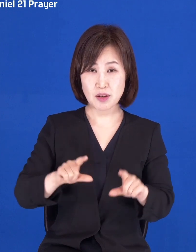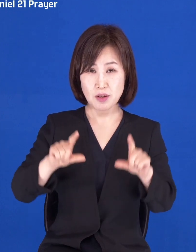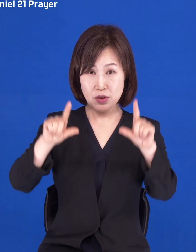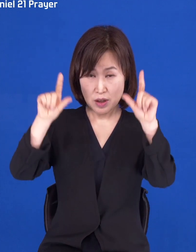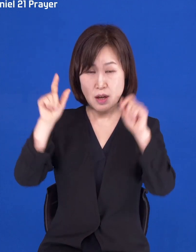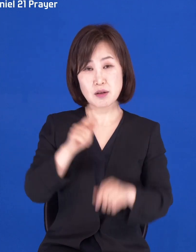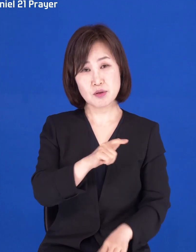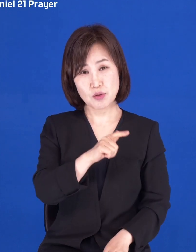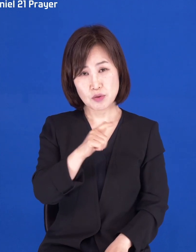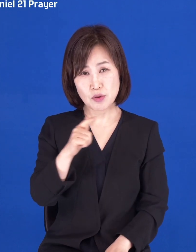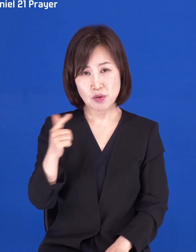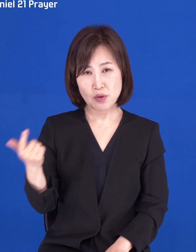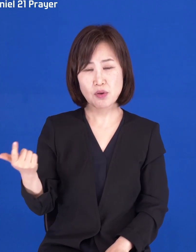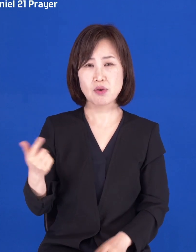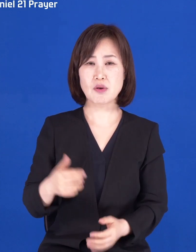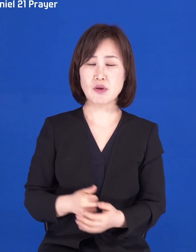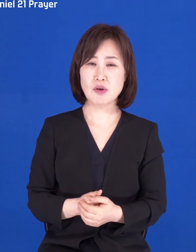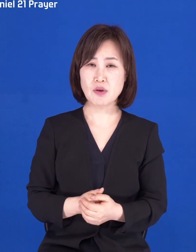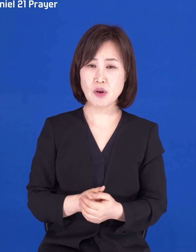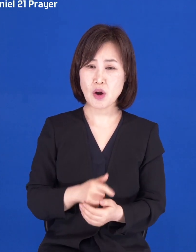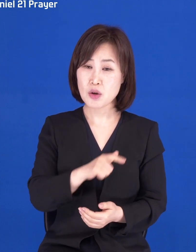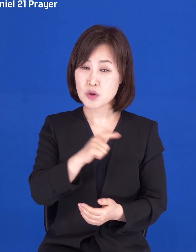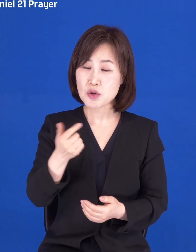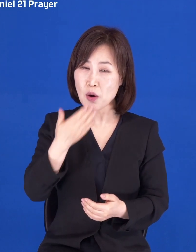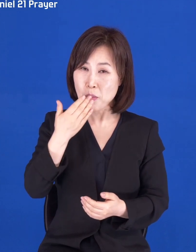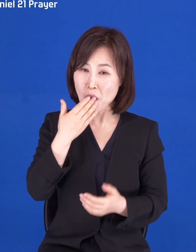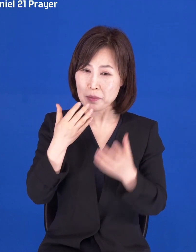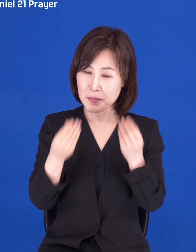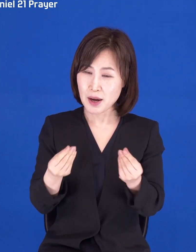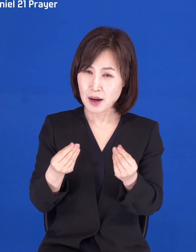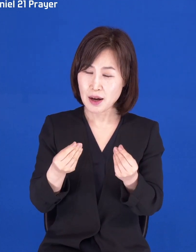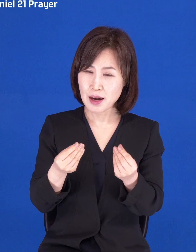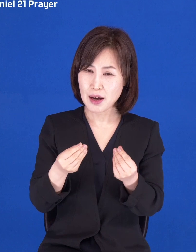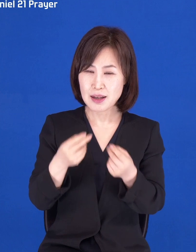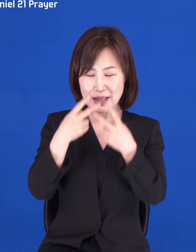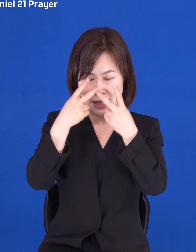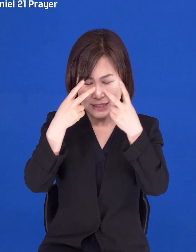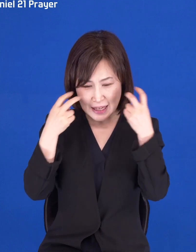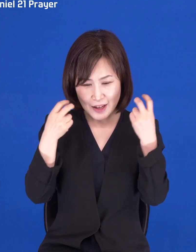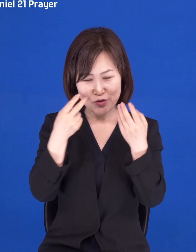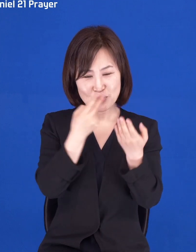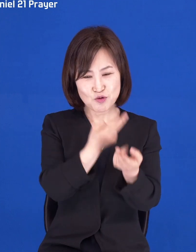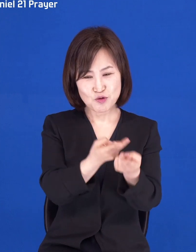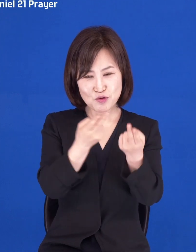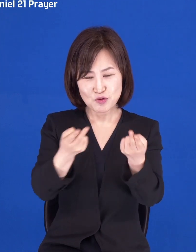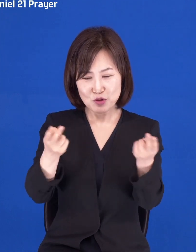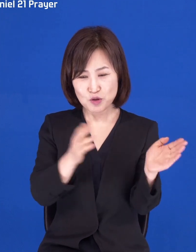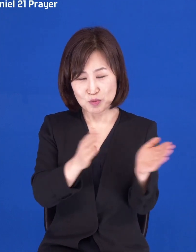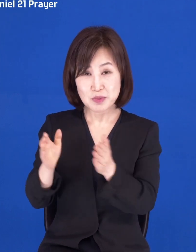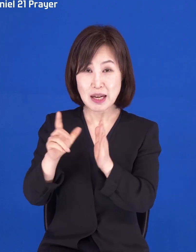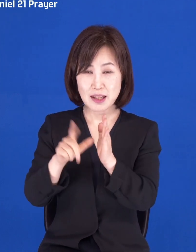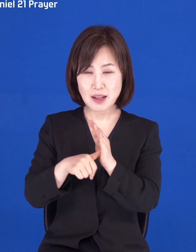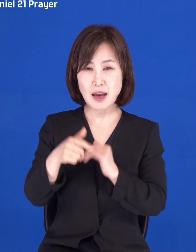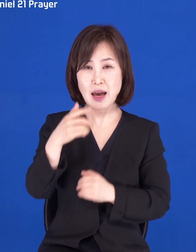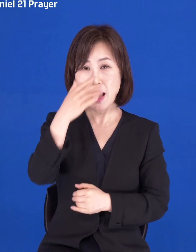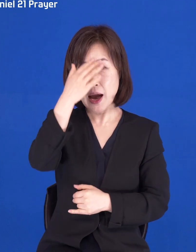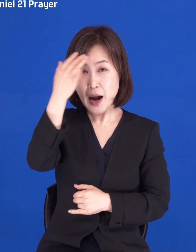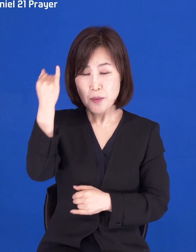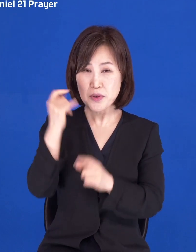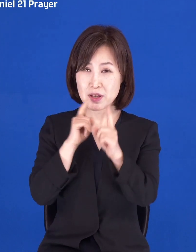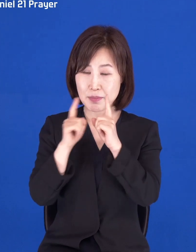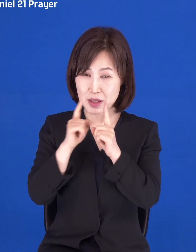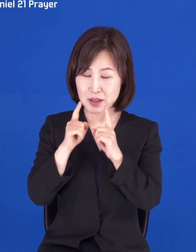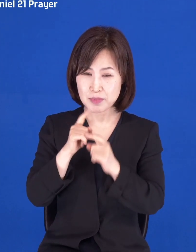저녁이었습니다. 저녁 식사를 다 마치고 잠자리에 누우려고 하는데 할머니께서 오늘 너희들에게